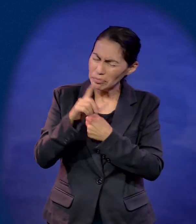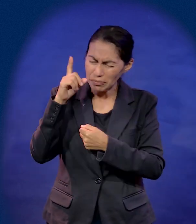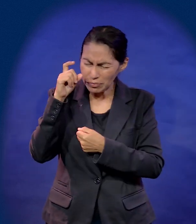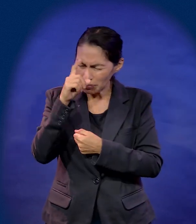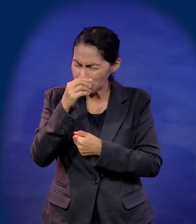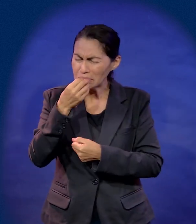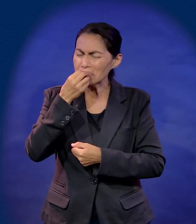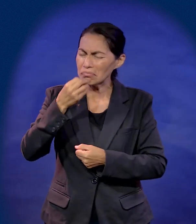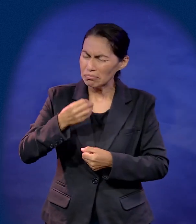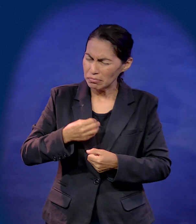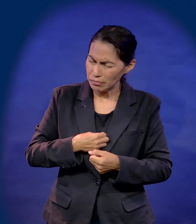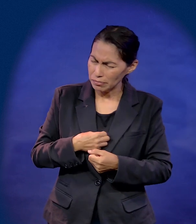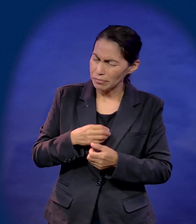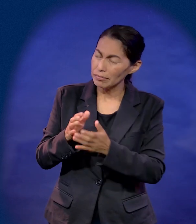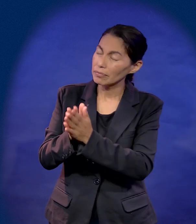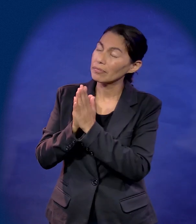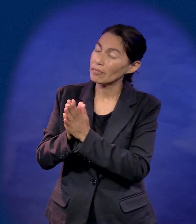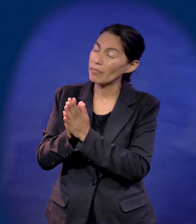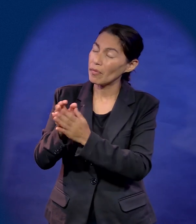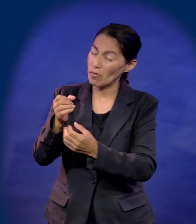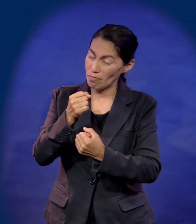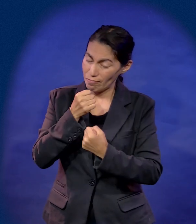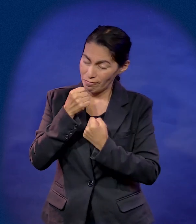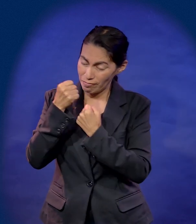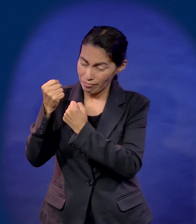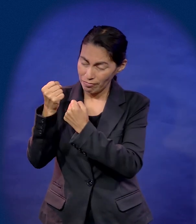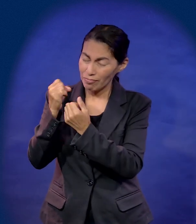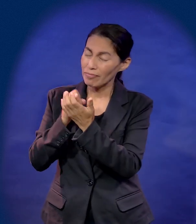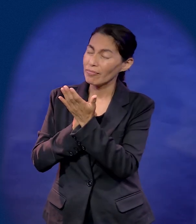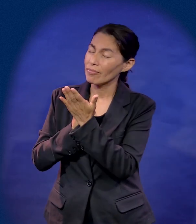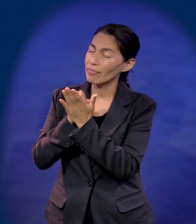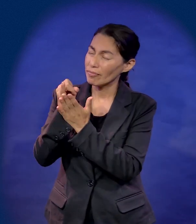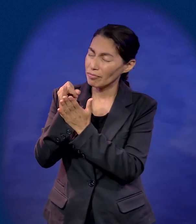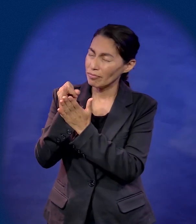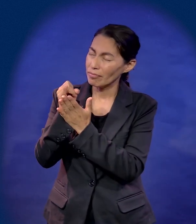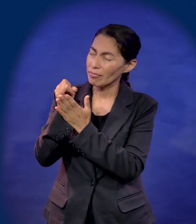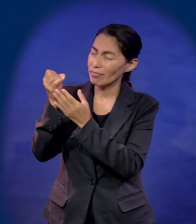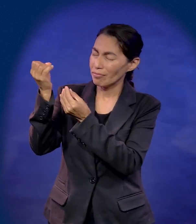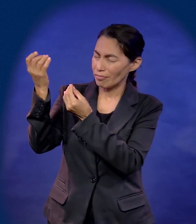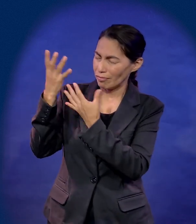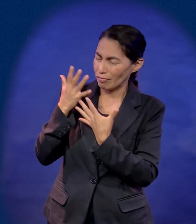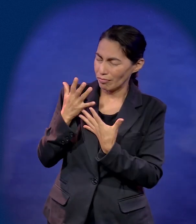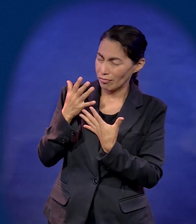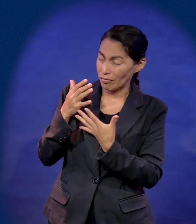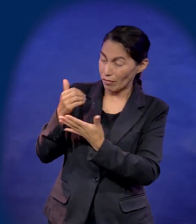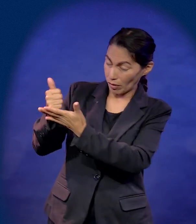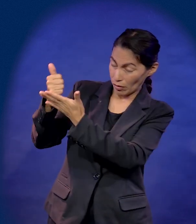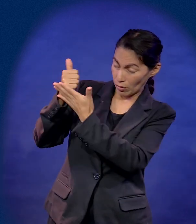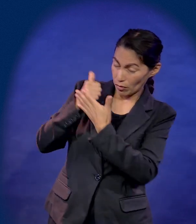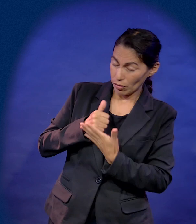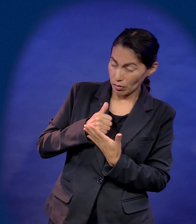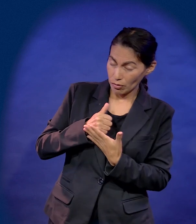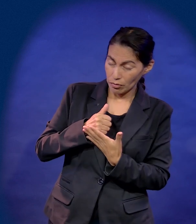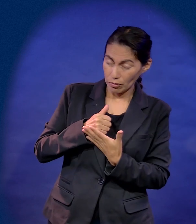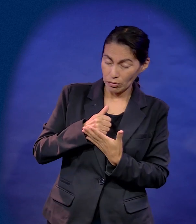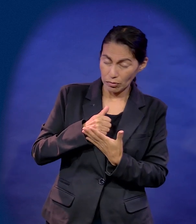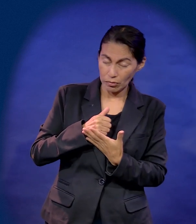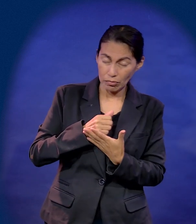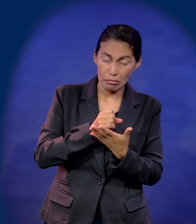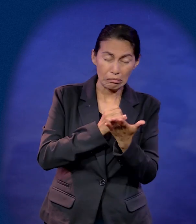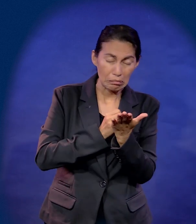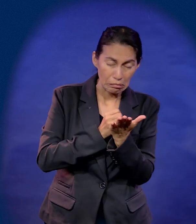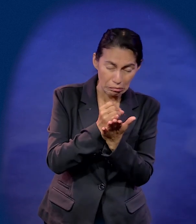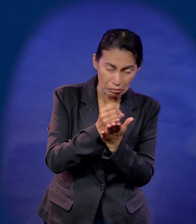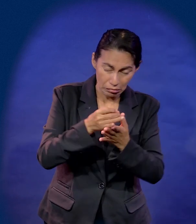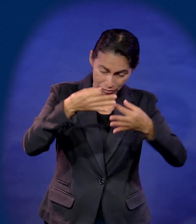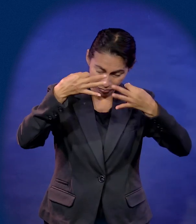anclar de ti, pase lo que pase. Y por favor, Señor, danos fuerza y decisión para